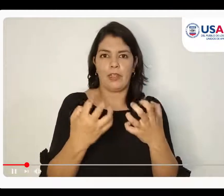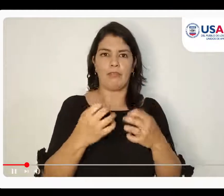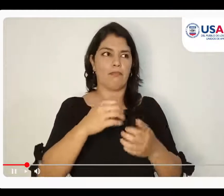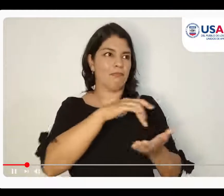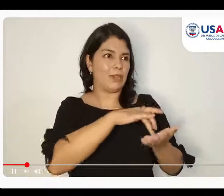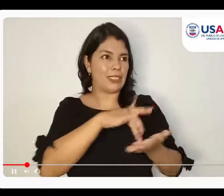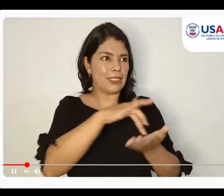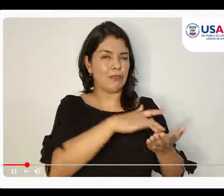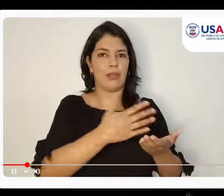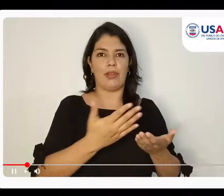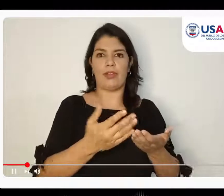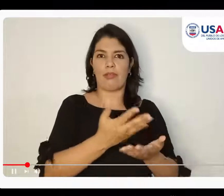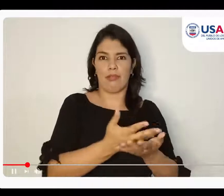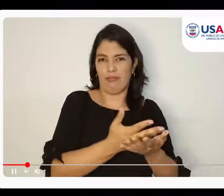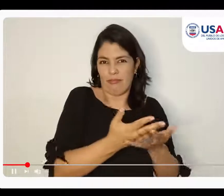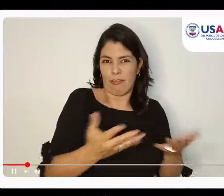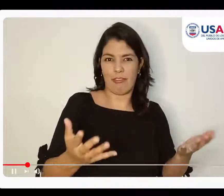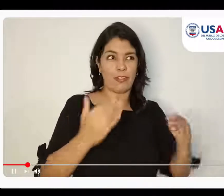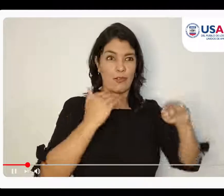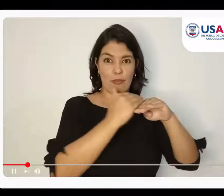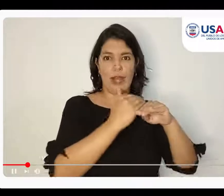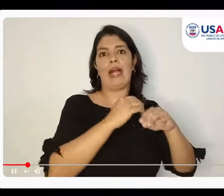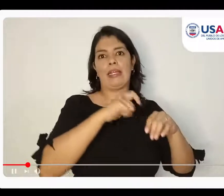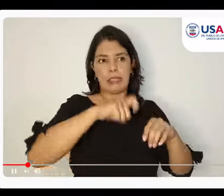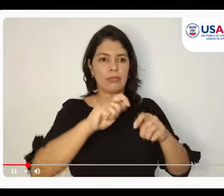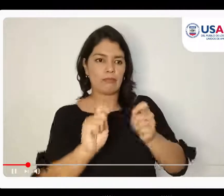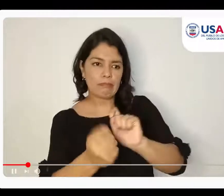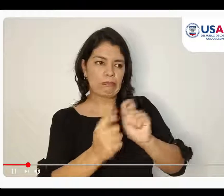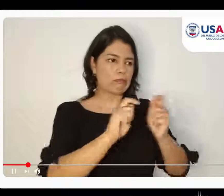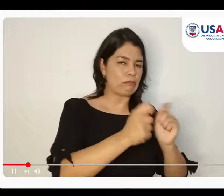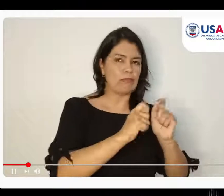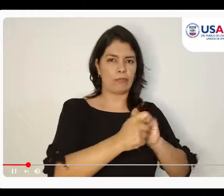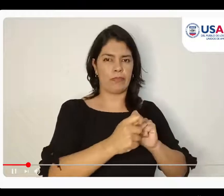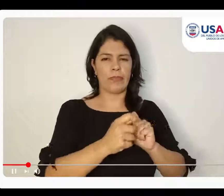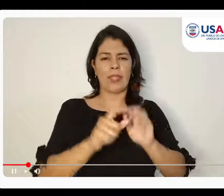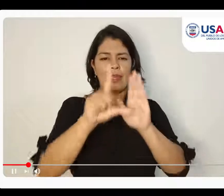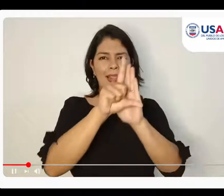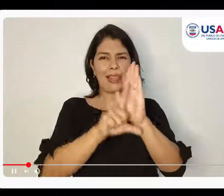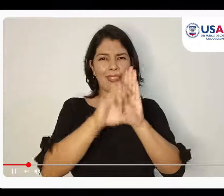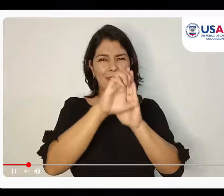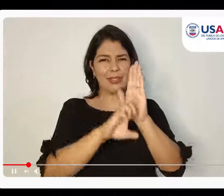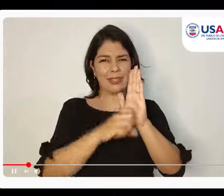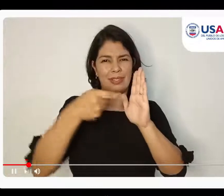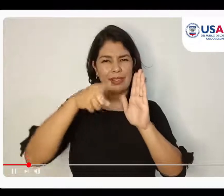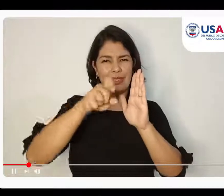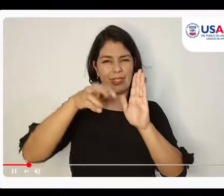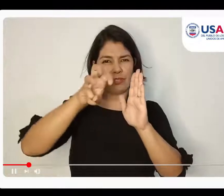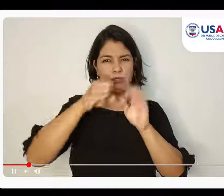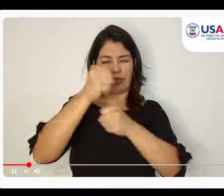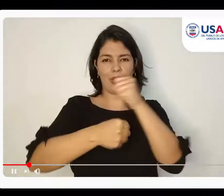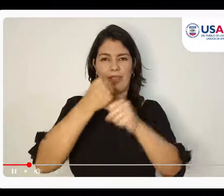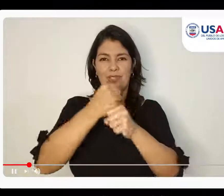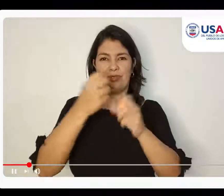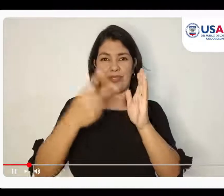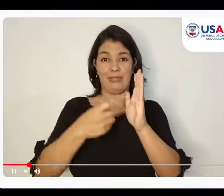ajustes razonables requeridos, tal como dice el artículo 14 de la ley 1618 de